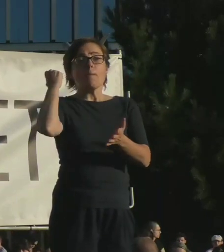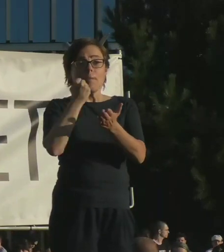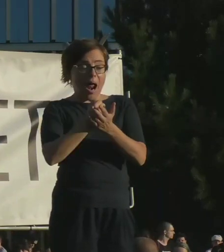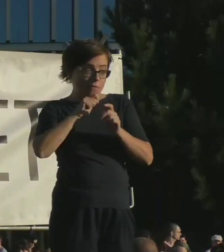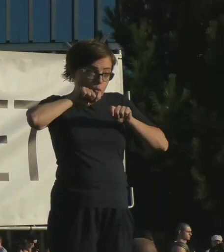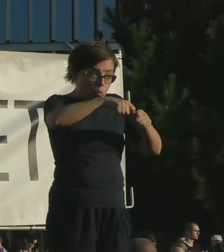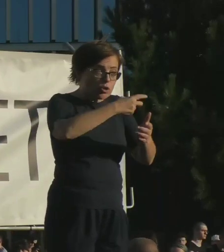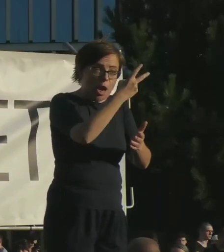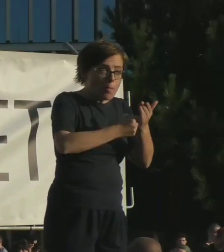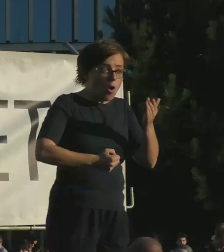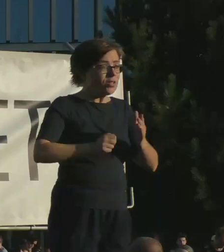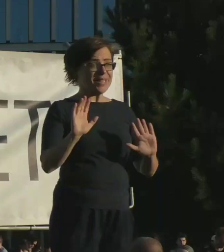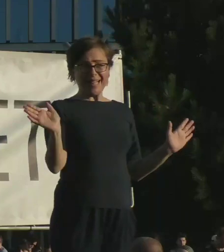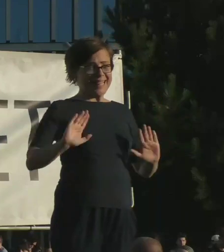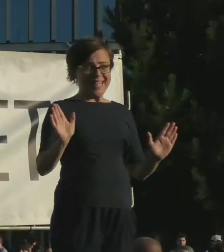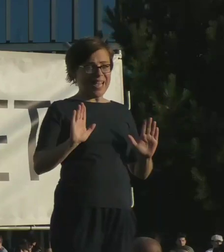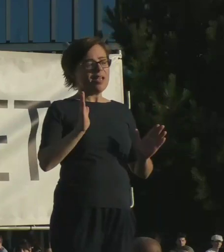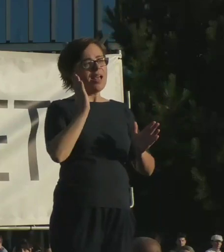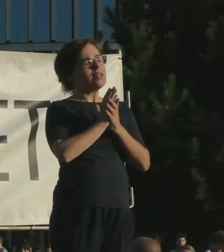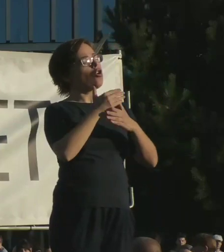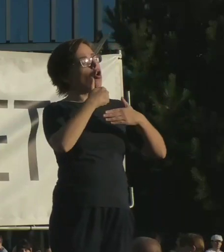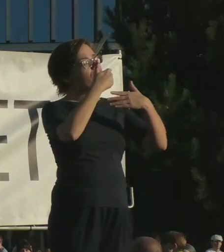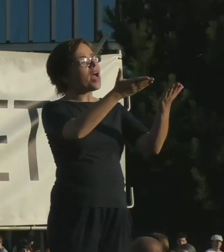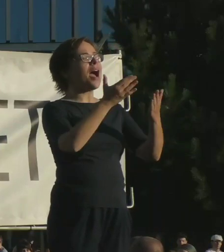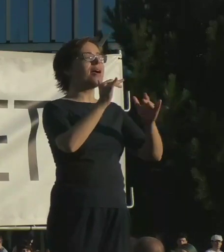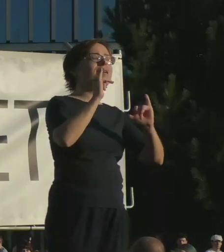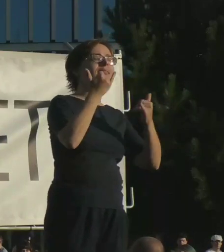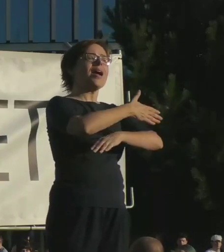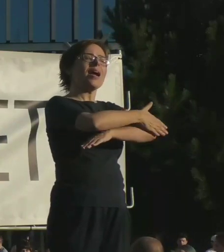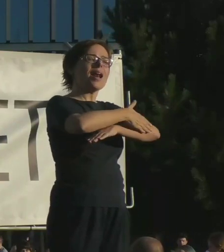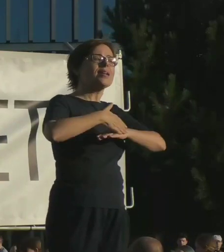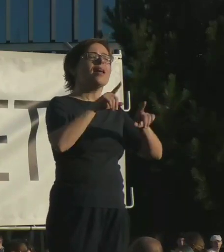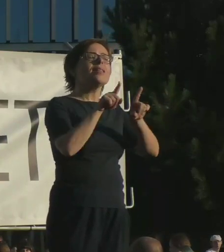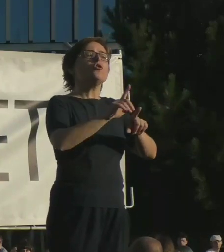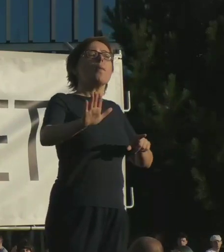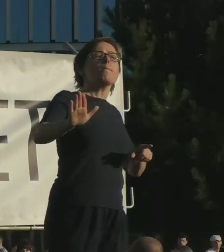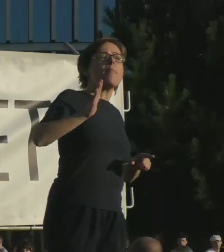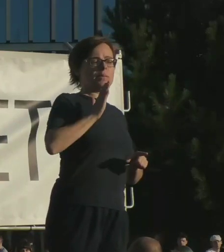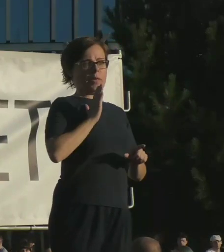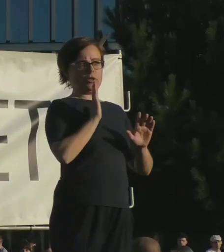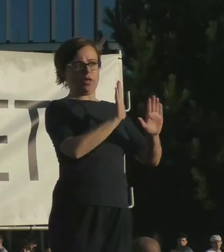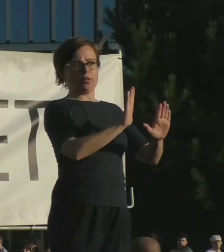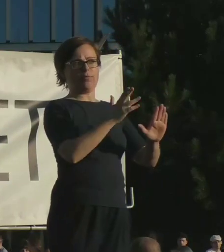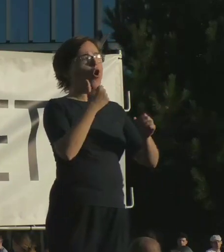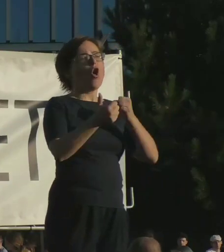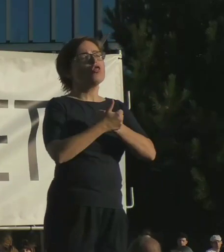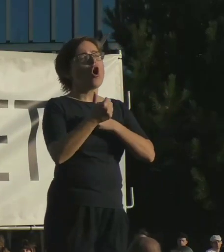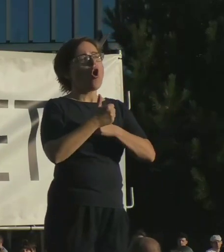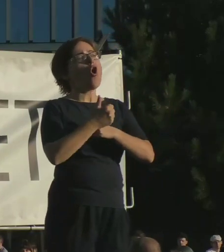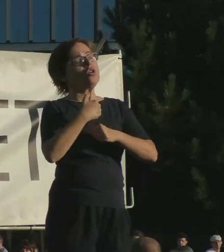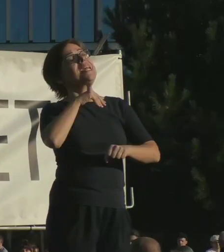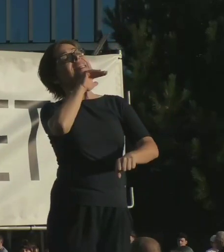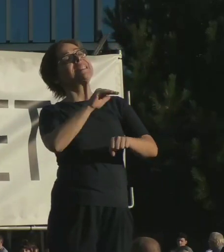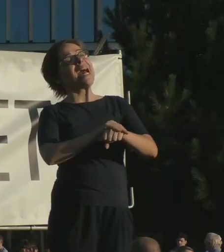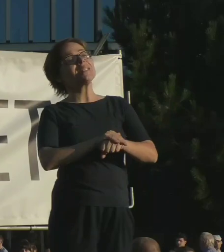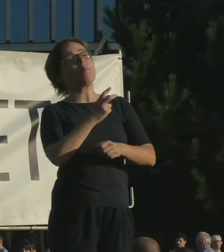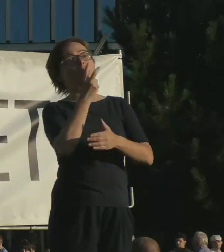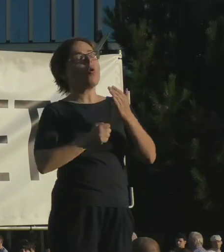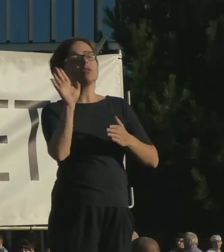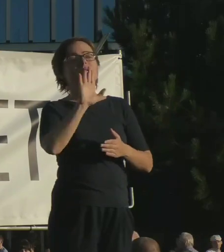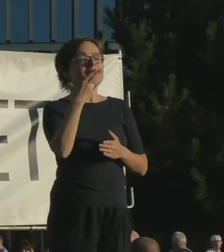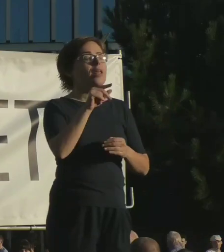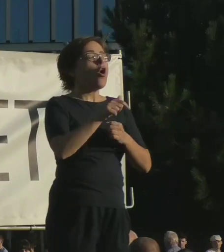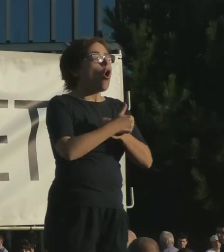aborcji. Daje tylko granice prawne i bezpieczeństwo. Nie chodzi o bycie za aborcją, tylko za życiem